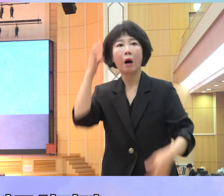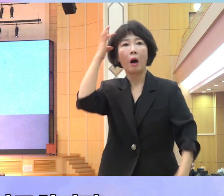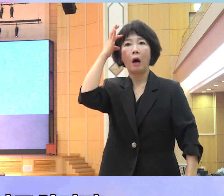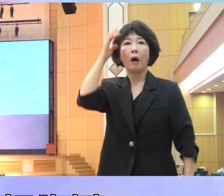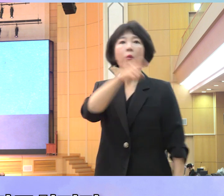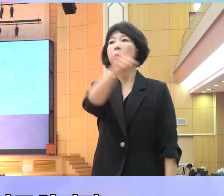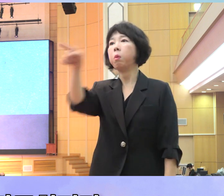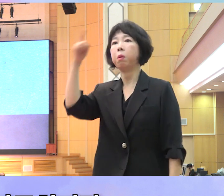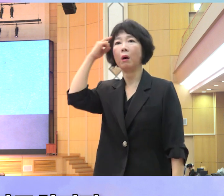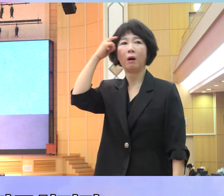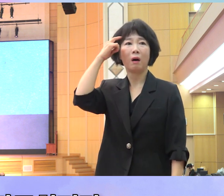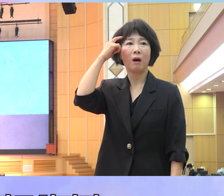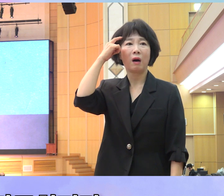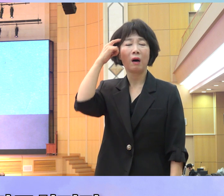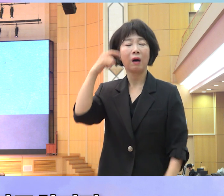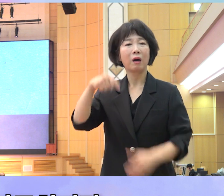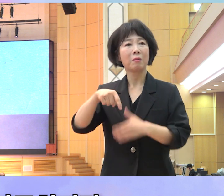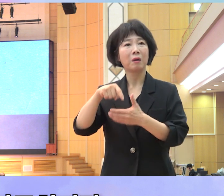그러셨을까요?